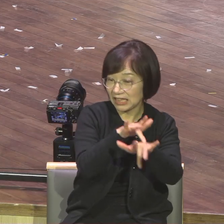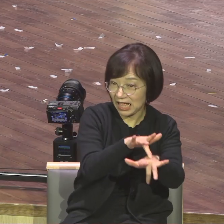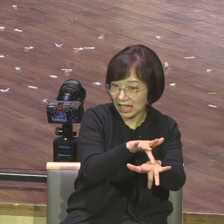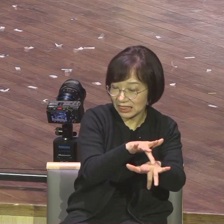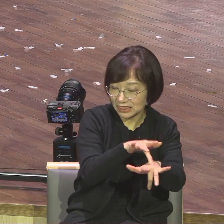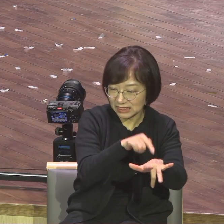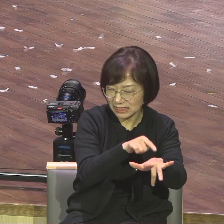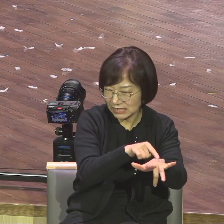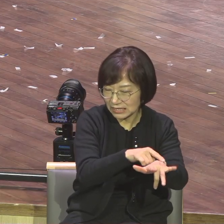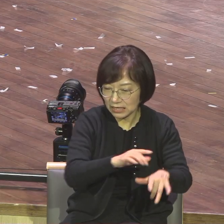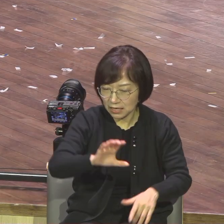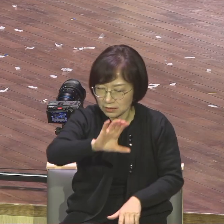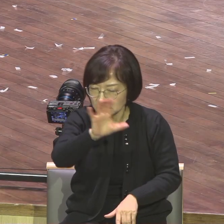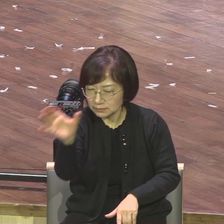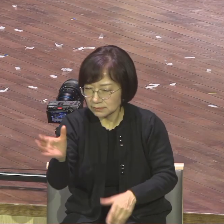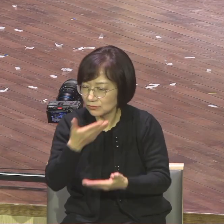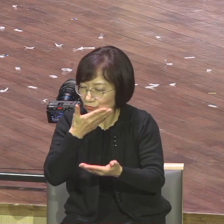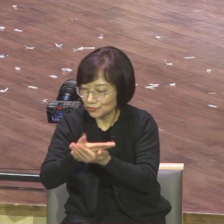너무 중요한 날이라서